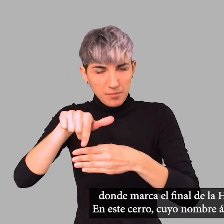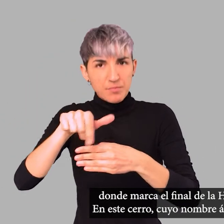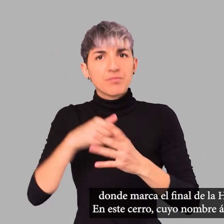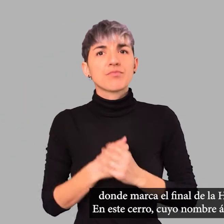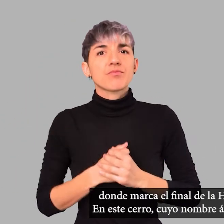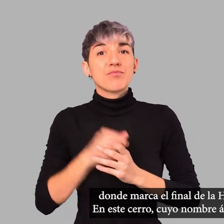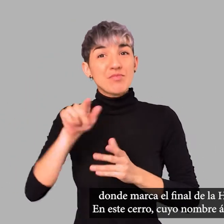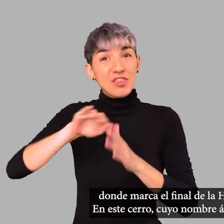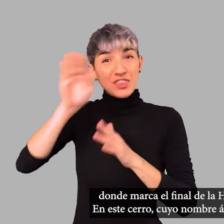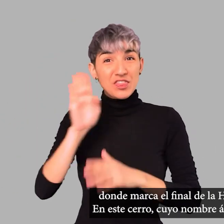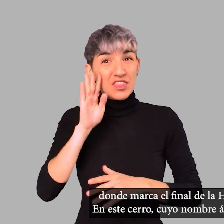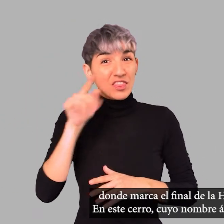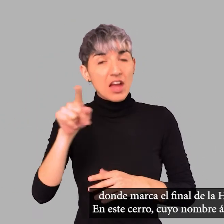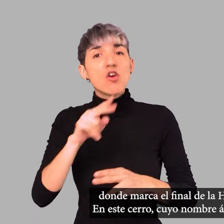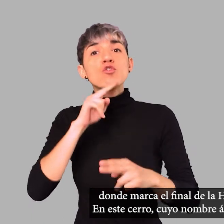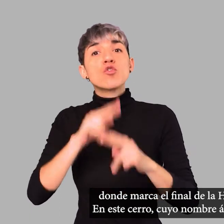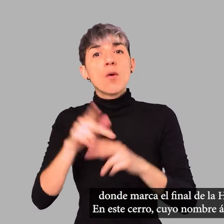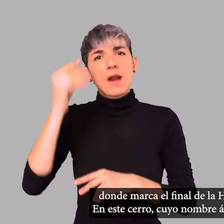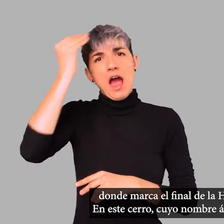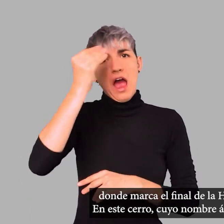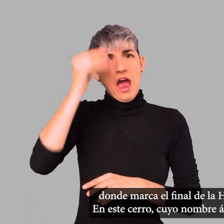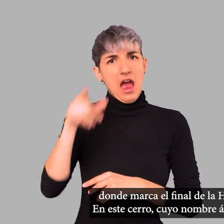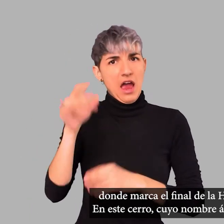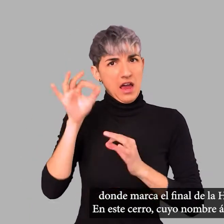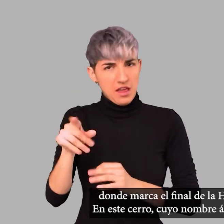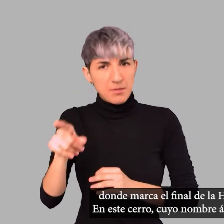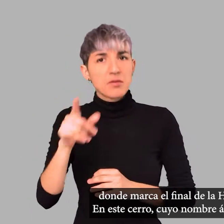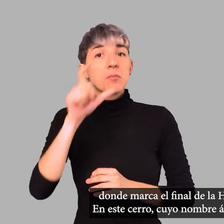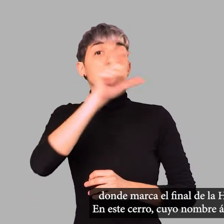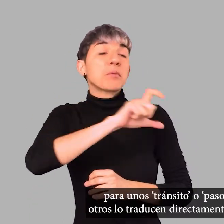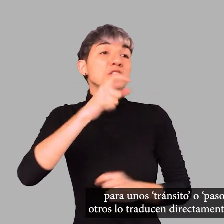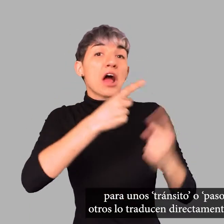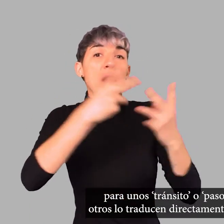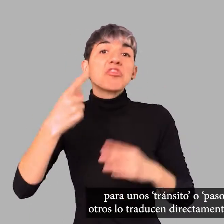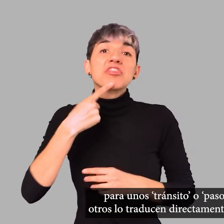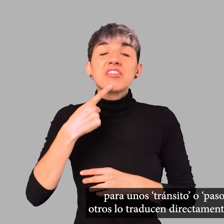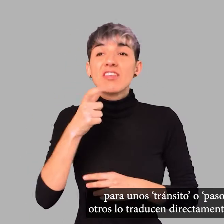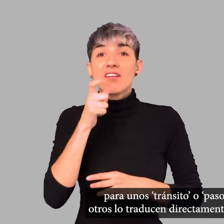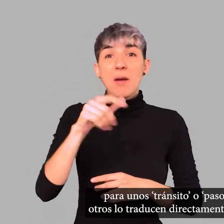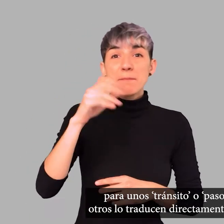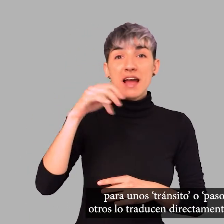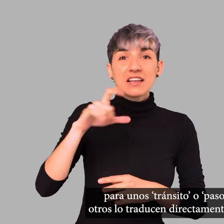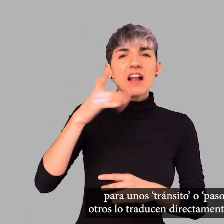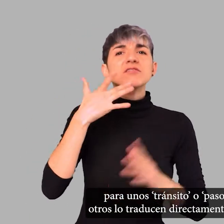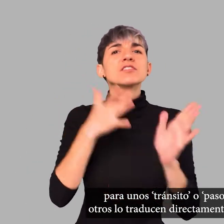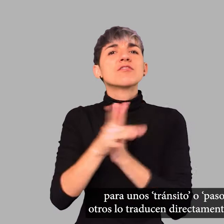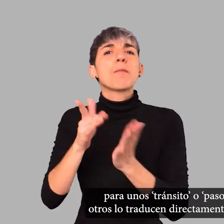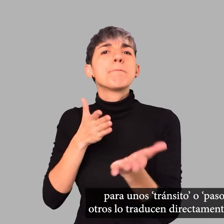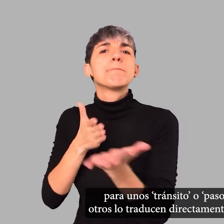En este cerro, cuyo nombre árabe quiere decir para un tránsito